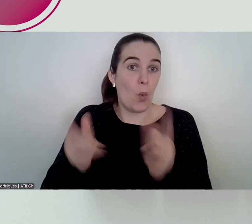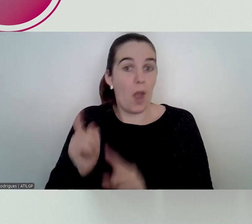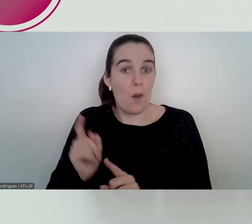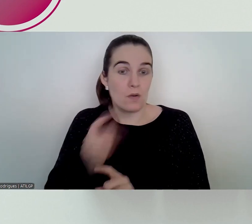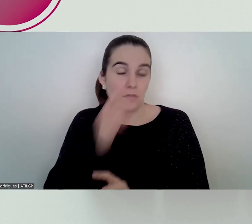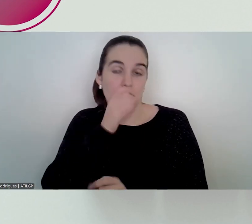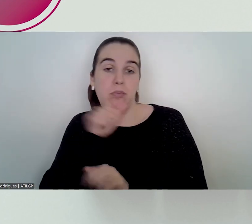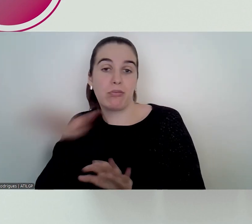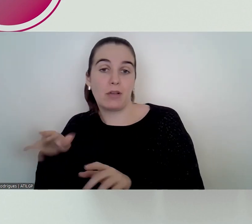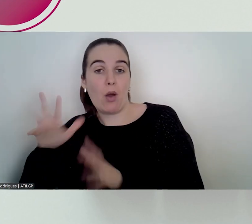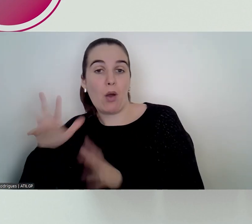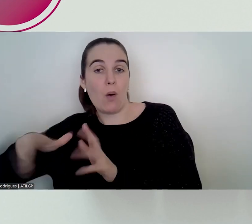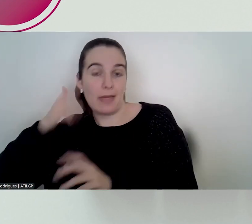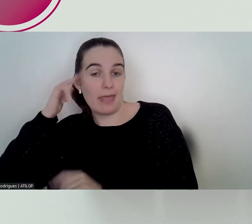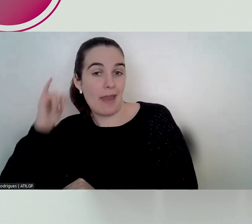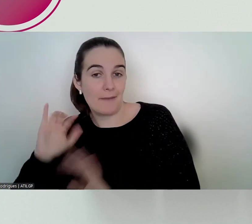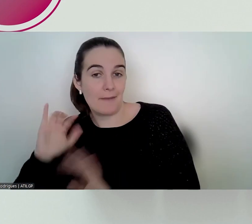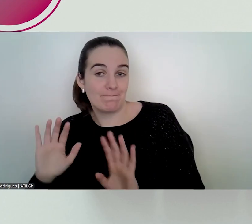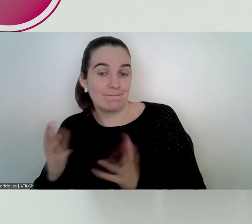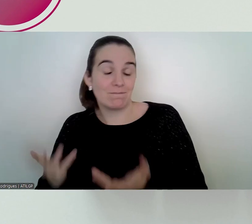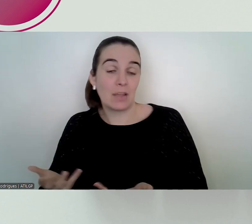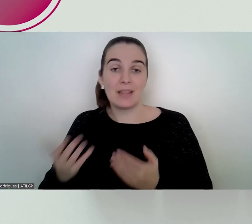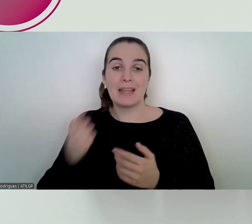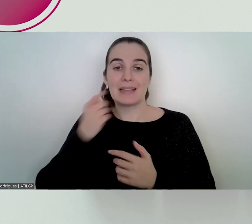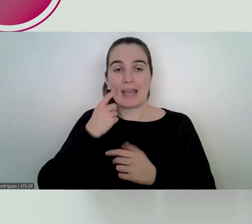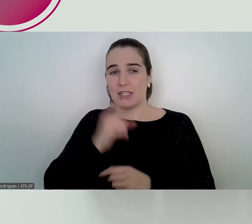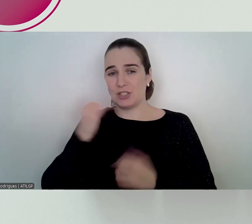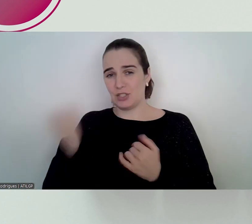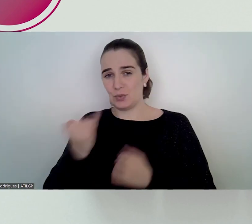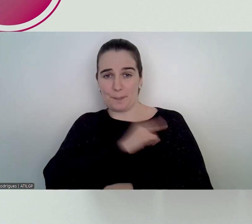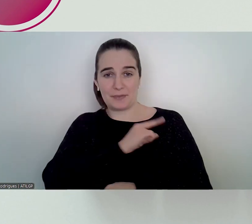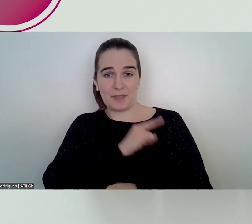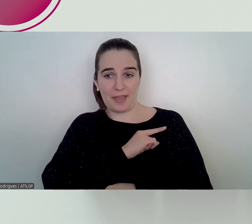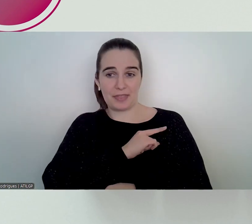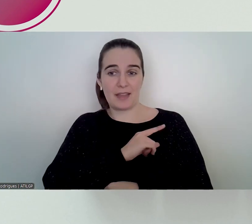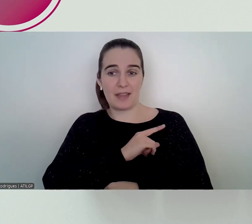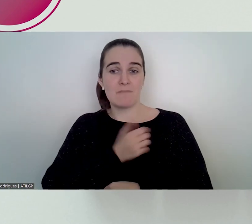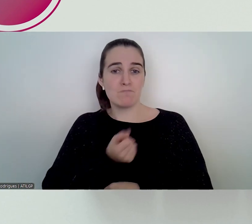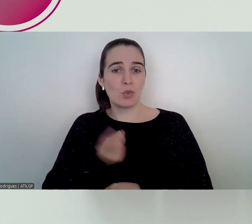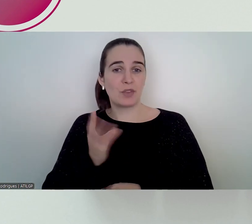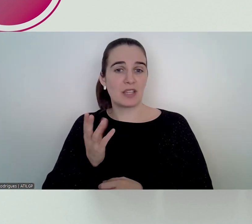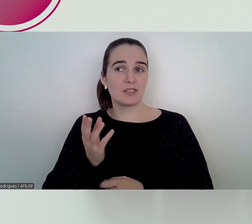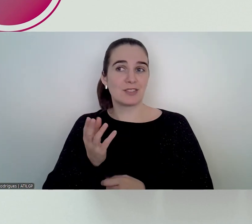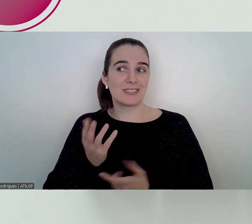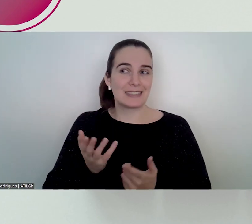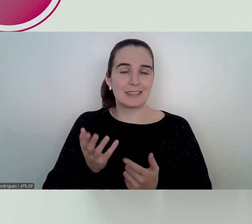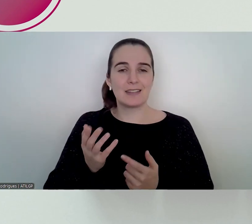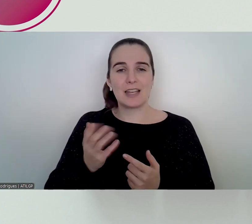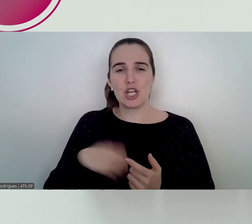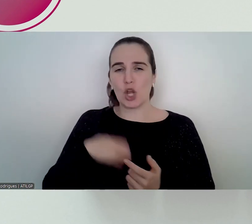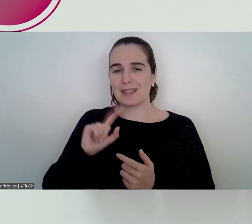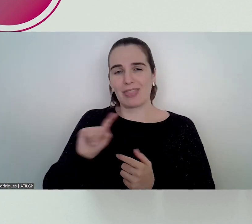As próprias entidades privadas que são envolvidas nestas matérias não sentem um dever de